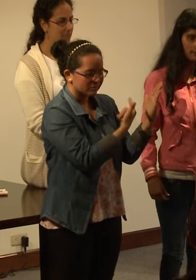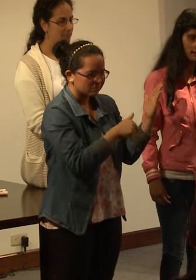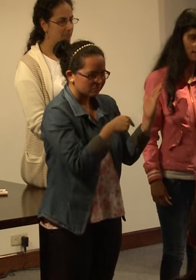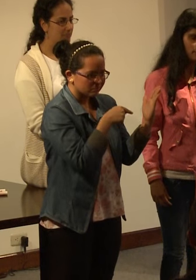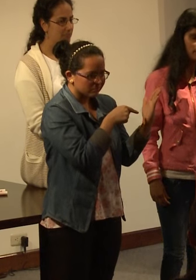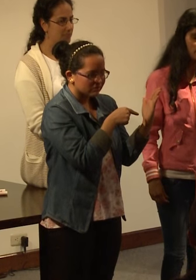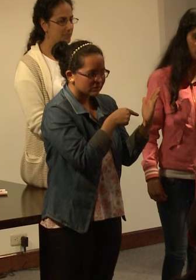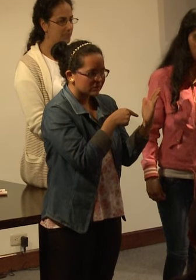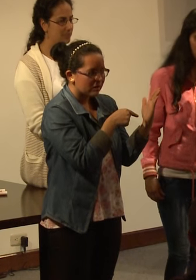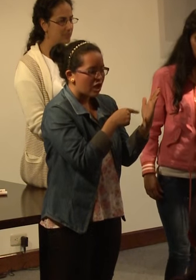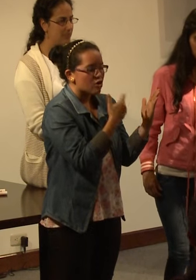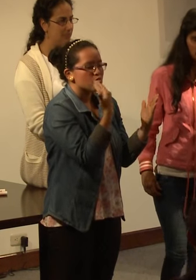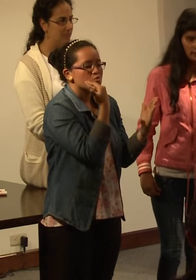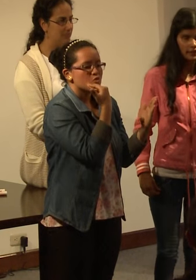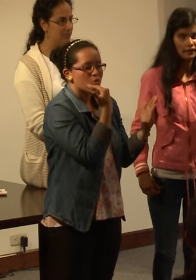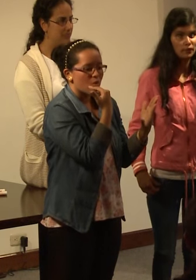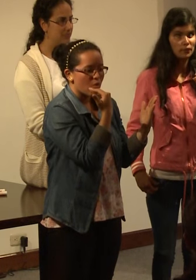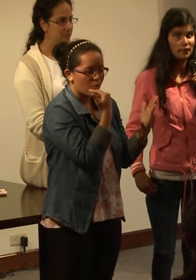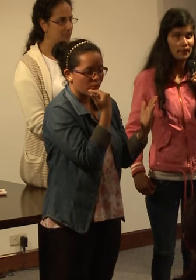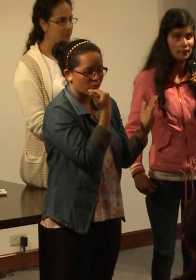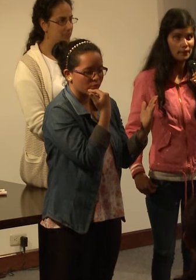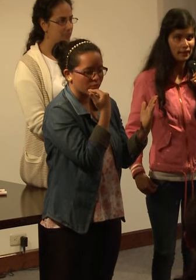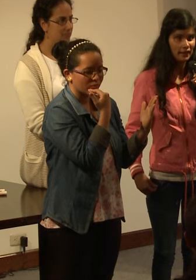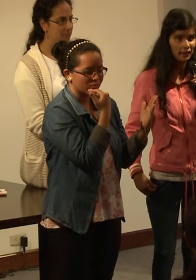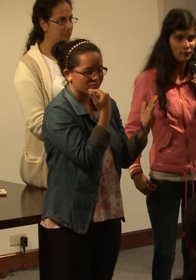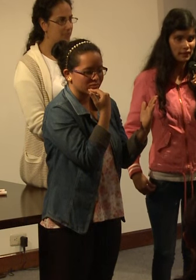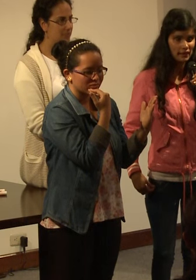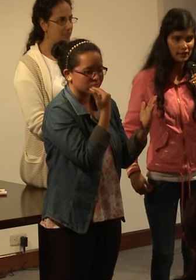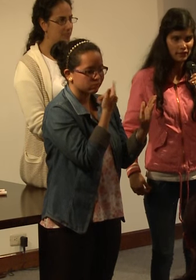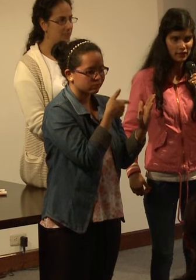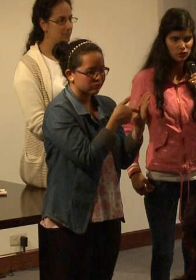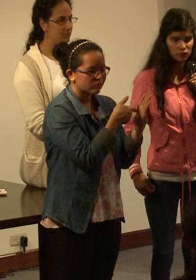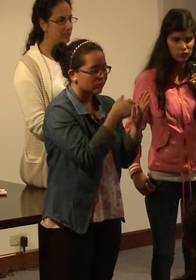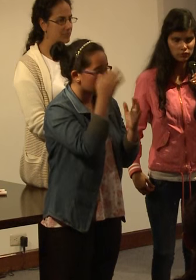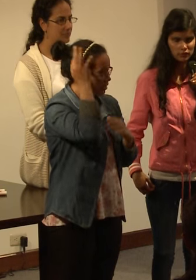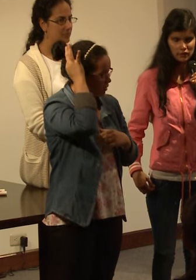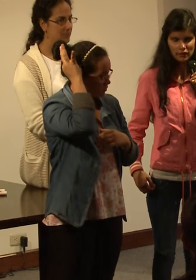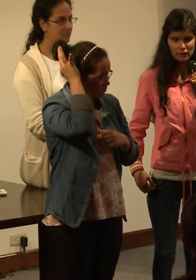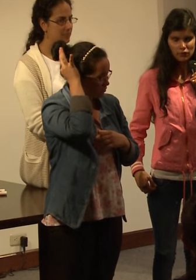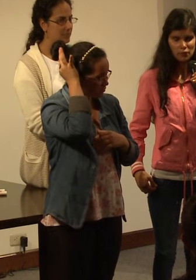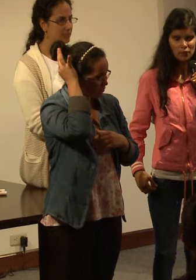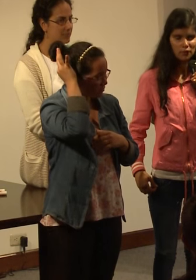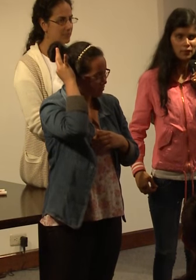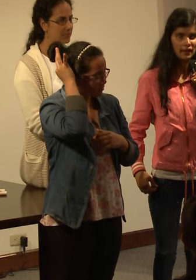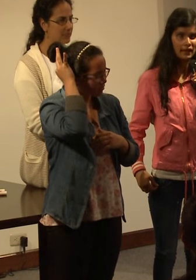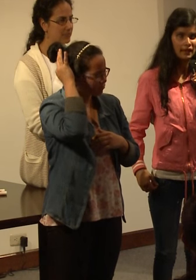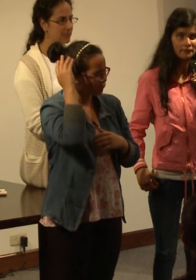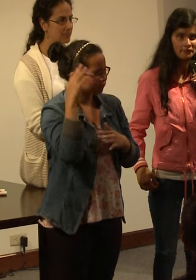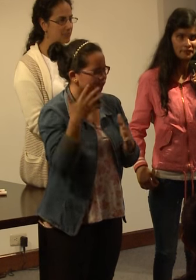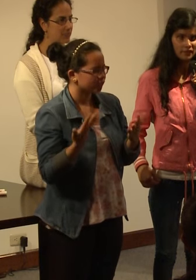con, bueno, era una mujer, entonces con el cabello como